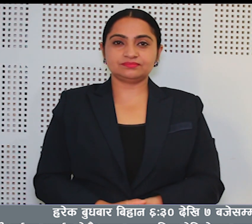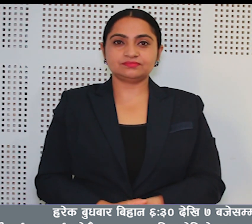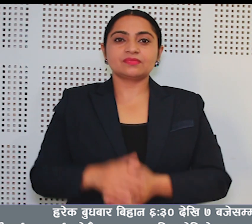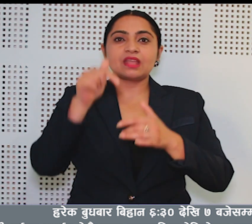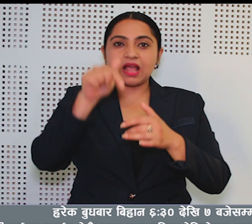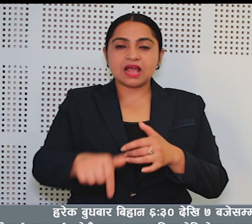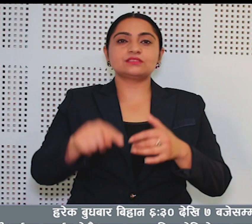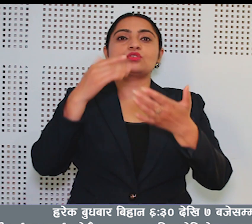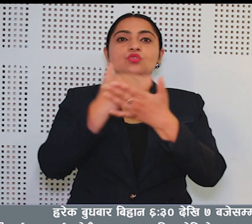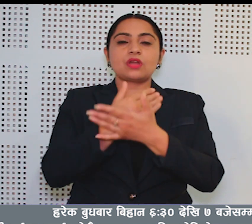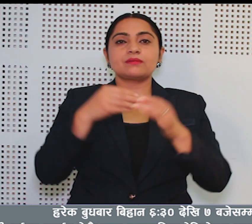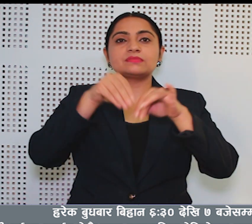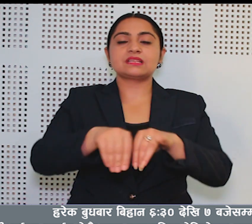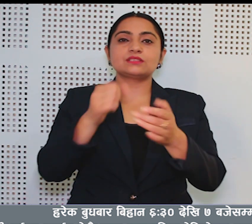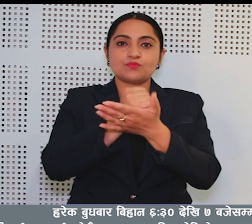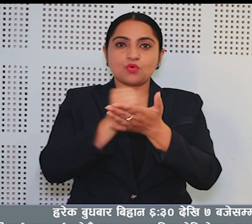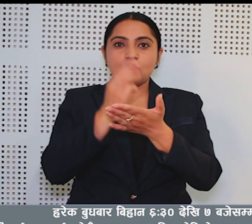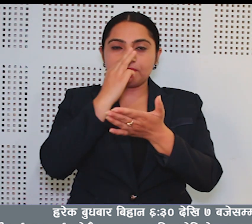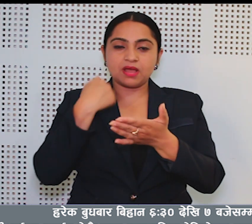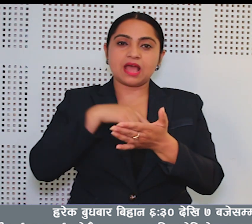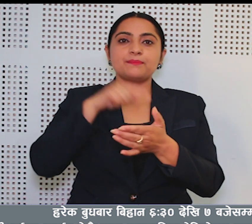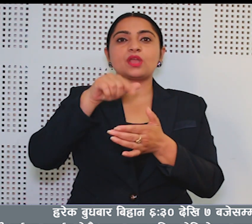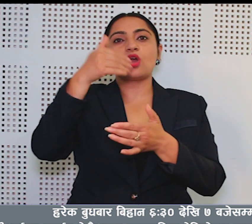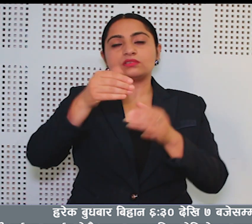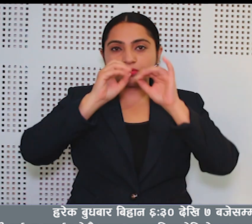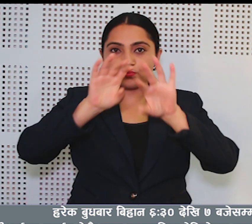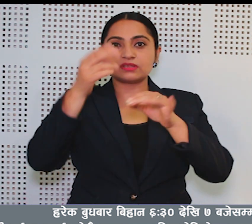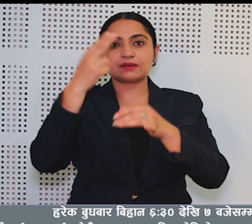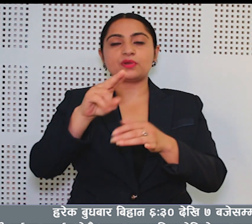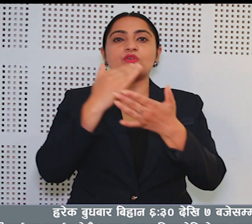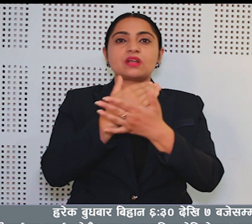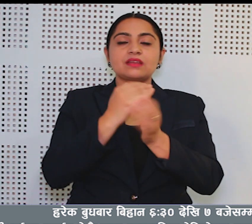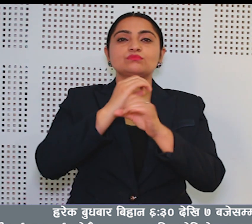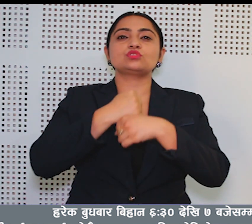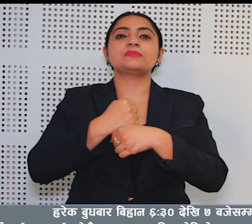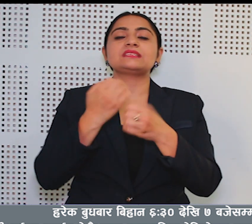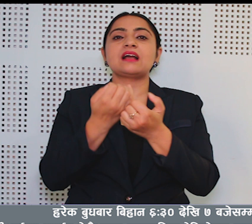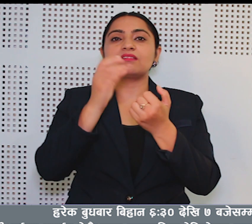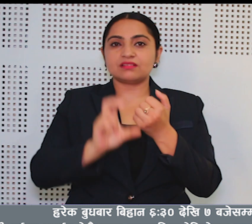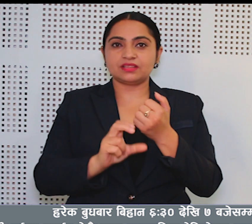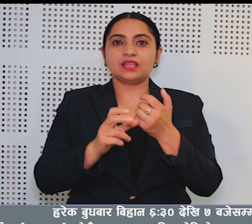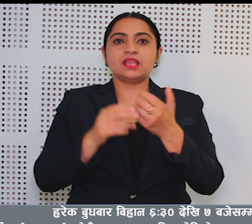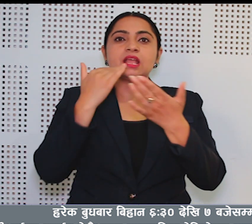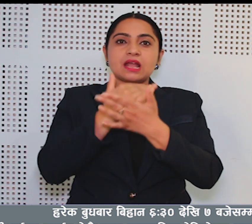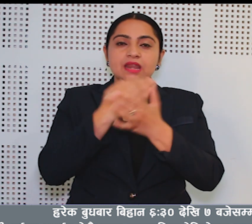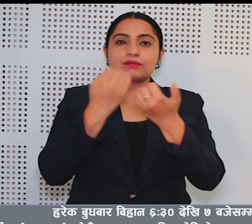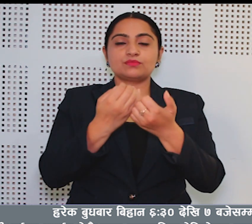आजको कार्यक्रम साझा पहलमा हामी अहिलेसम्म प्रसारण भएका कार्यक्रमको समीक्षा गर्दै कार्यक्रमले पारेको प्रभावका विषयमा